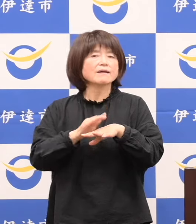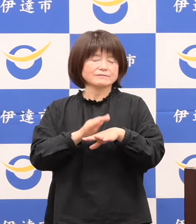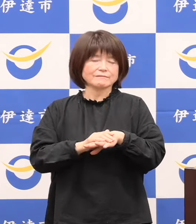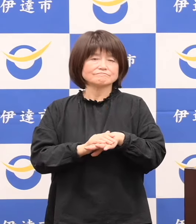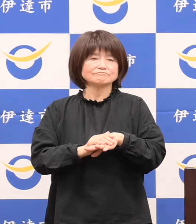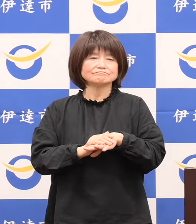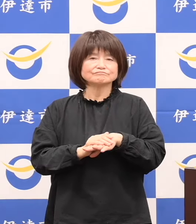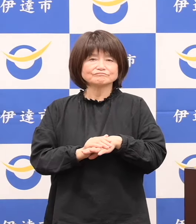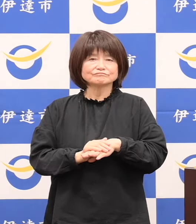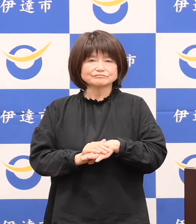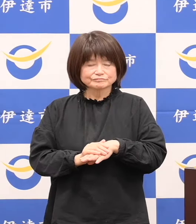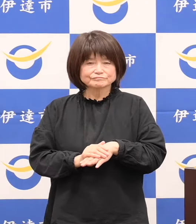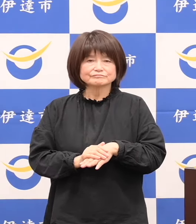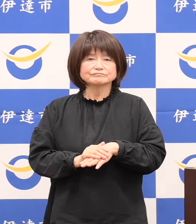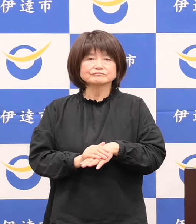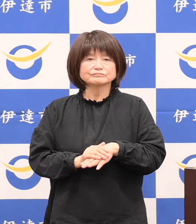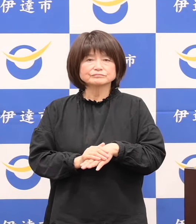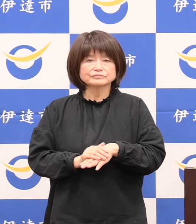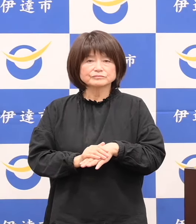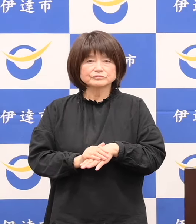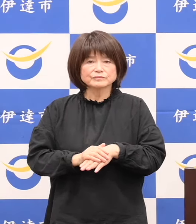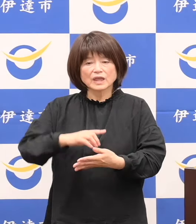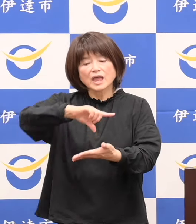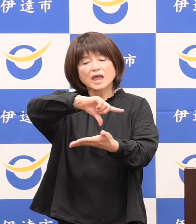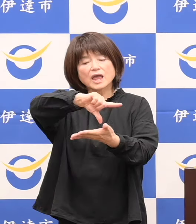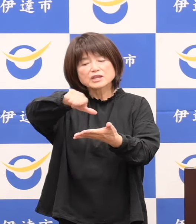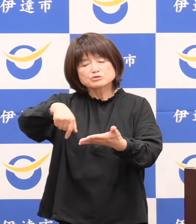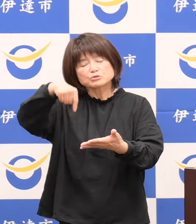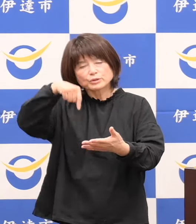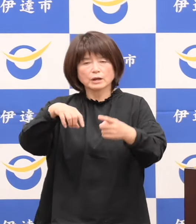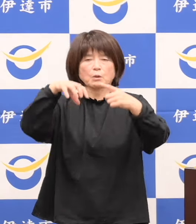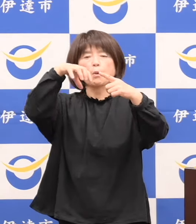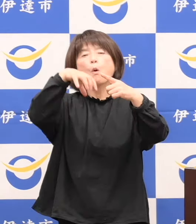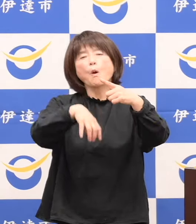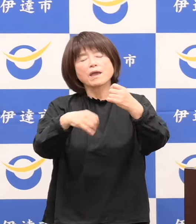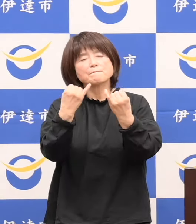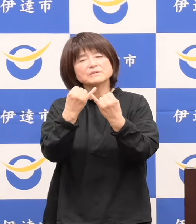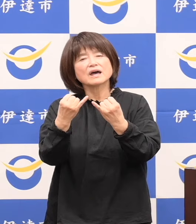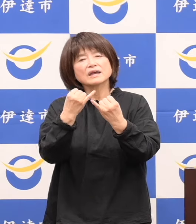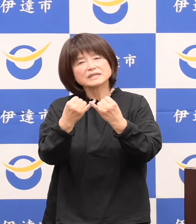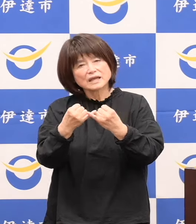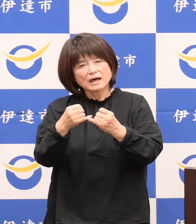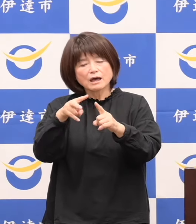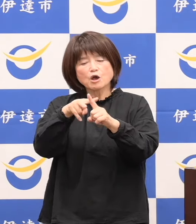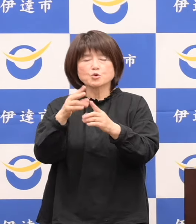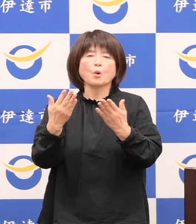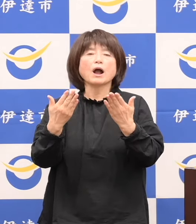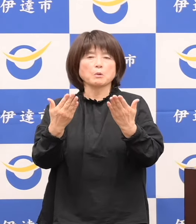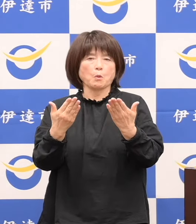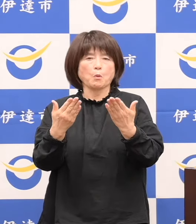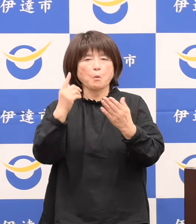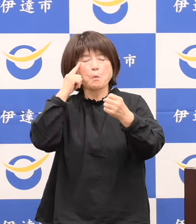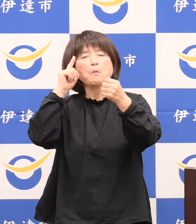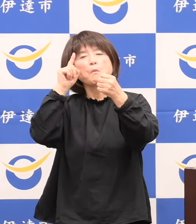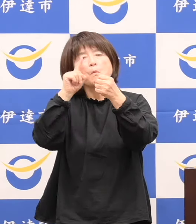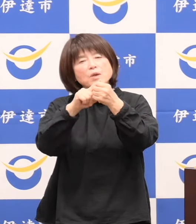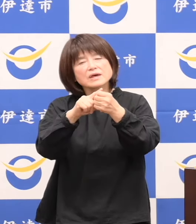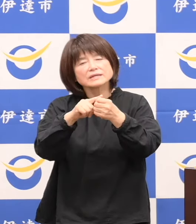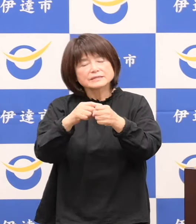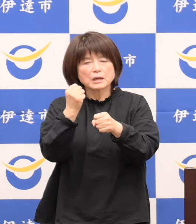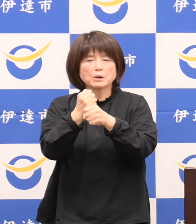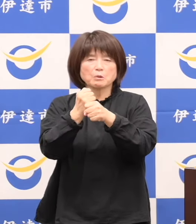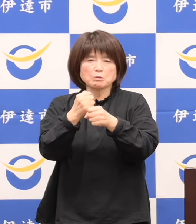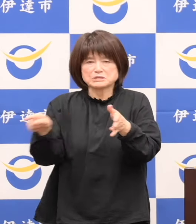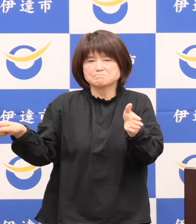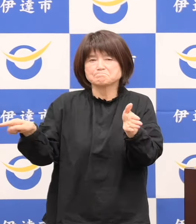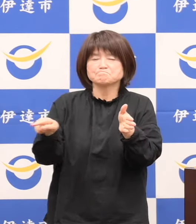が、まずは地区公園のような小学校を目指して改築を進めてまいりました。